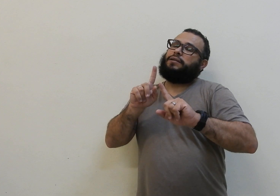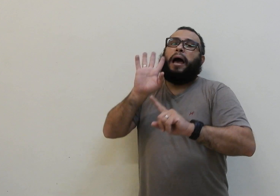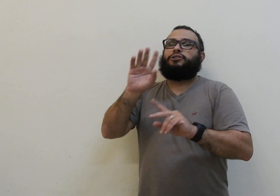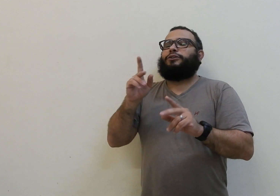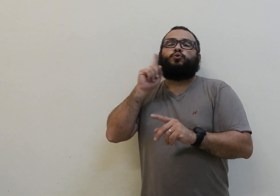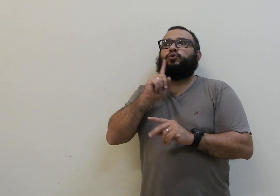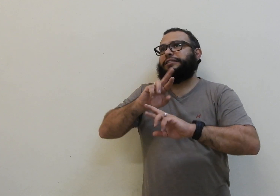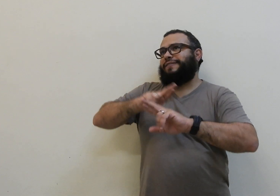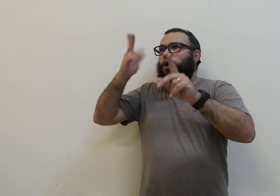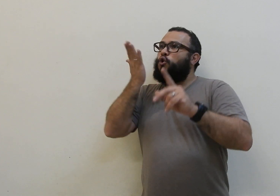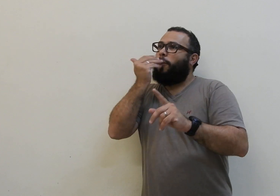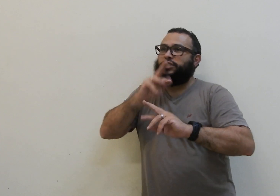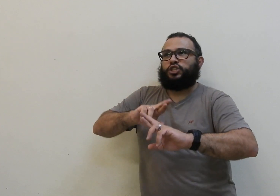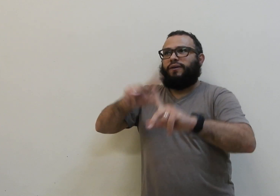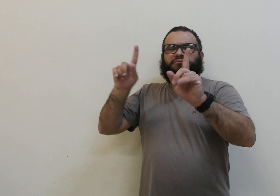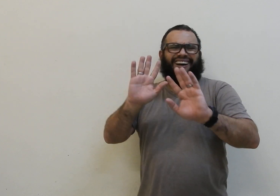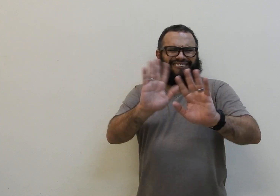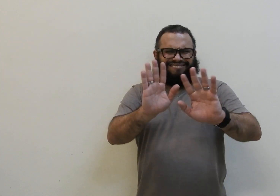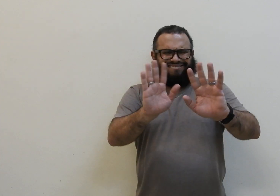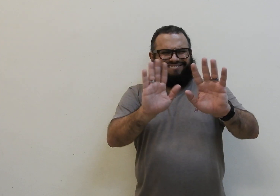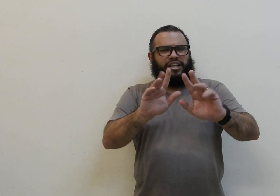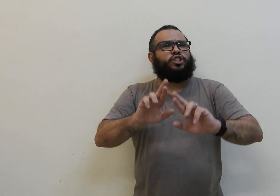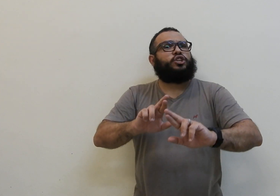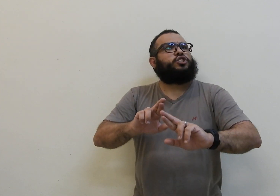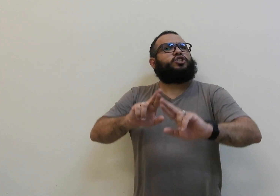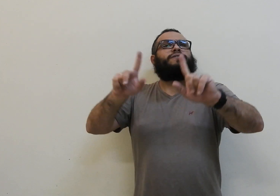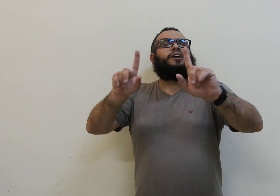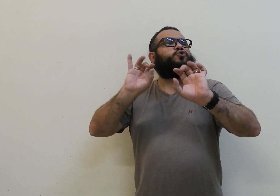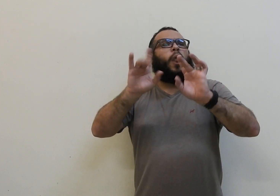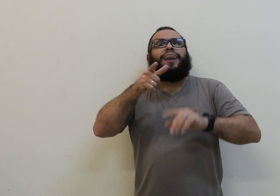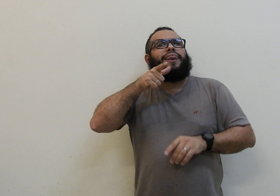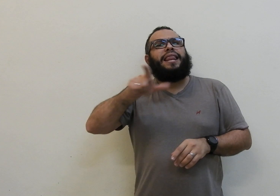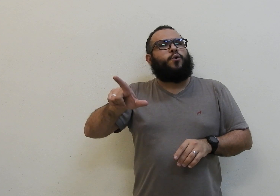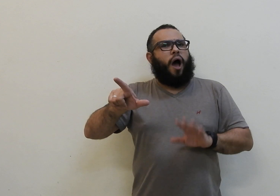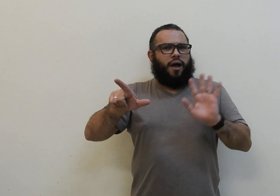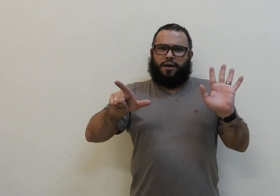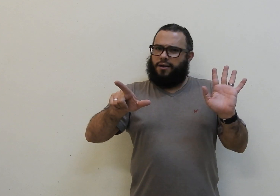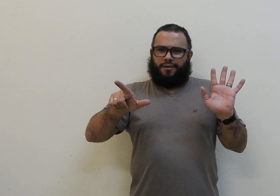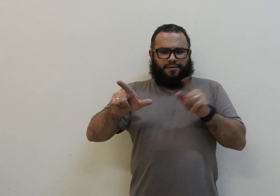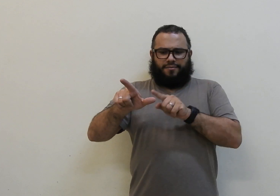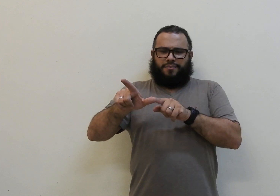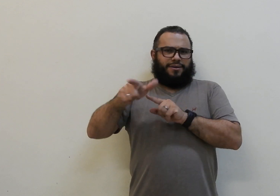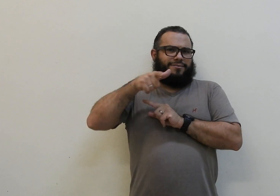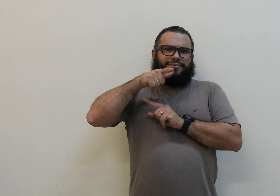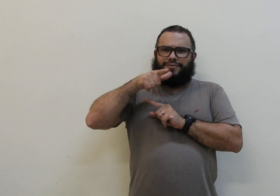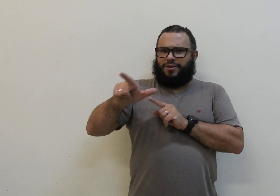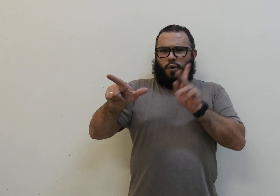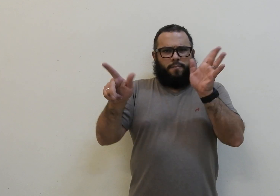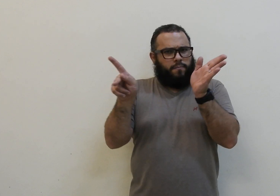a gastronomia. Com surdos é diferente? Não, ninguém come coisas diferentes. Mas o grande diferencial é a língua.